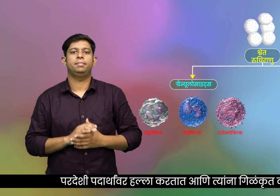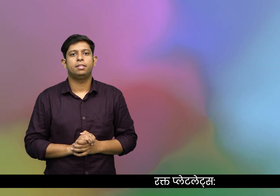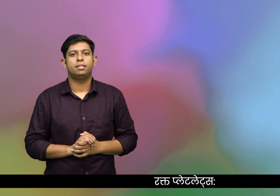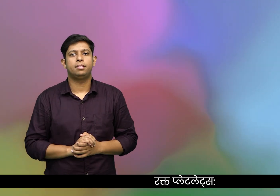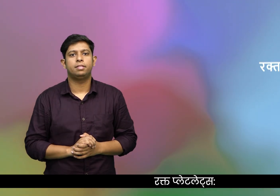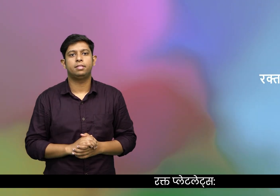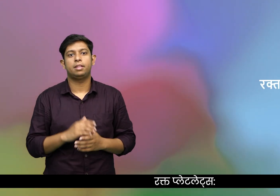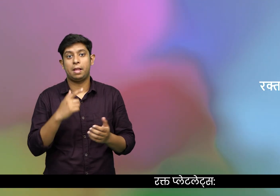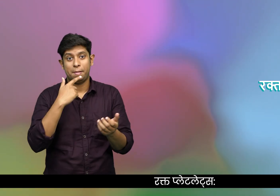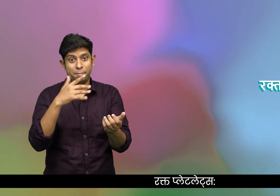रक्त प्लेटलेट्स